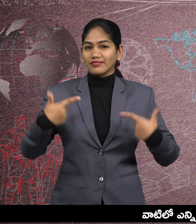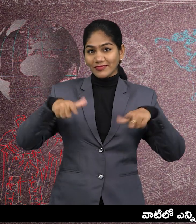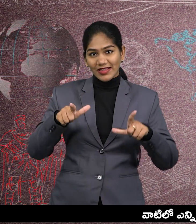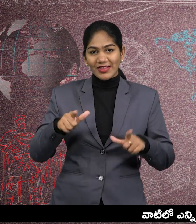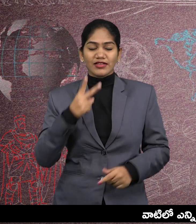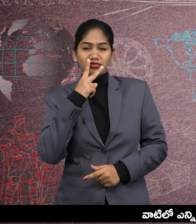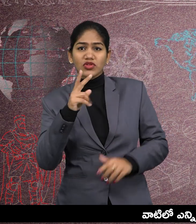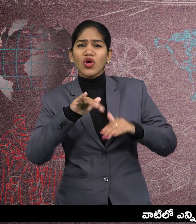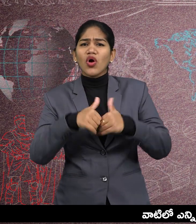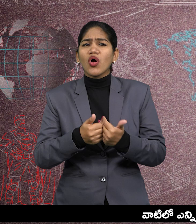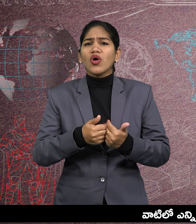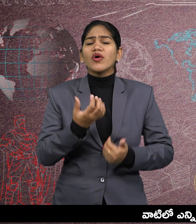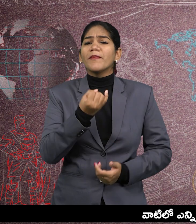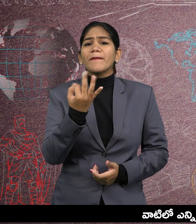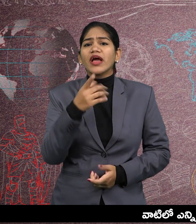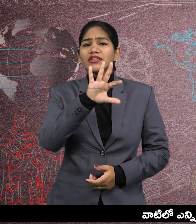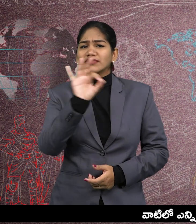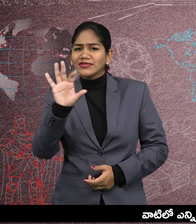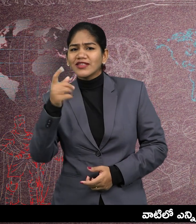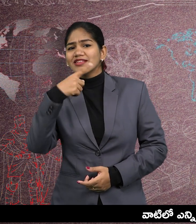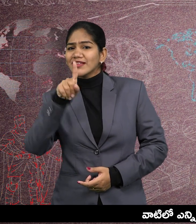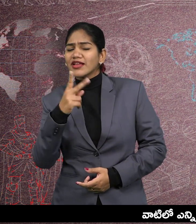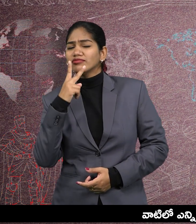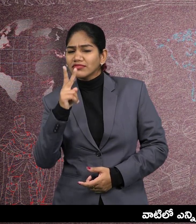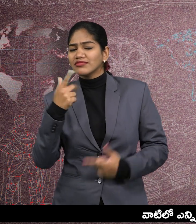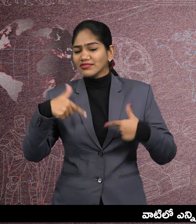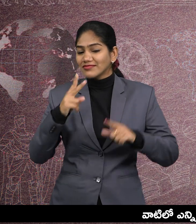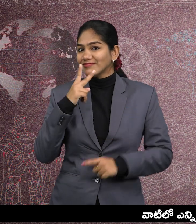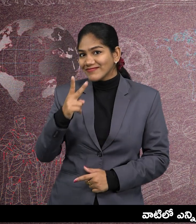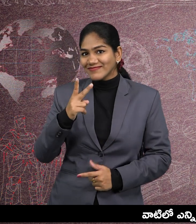వాటిలో ఎన్ని మీరు సరిగ్గా ఊహించారో చూద్దాం.